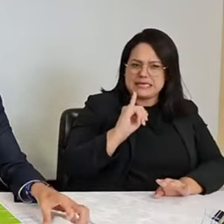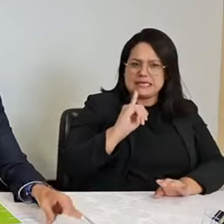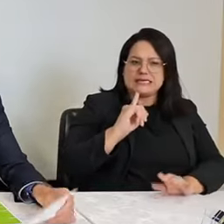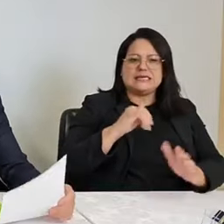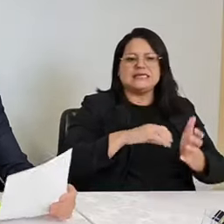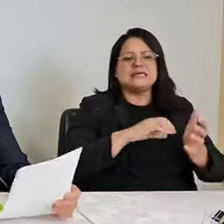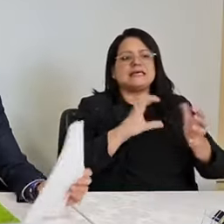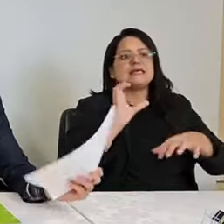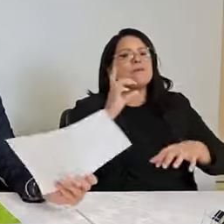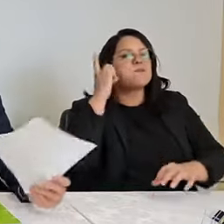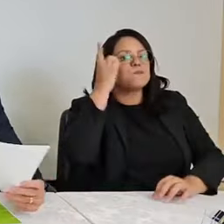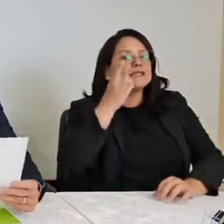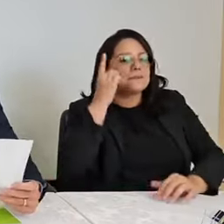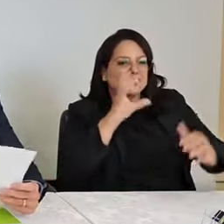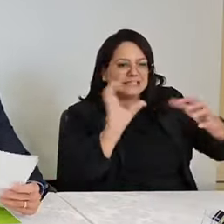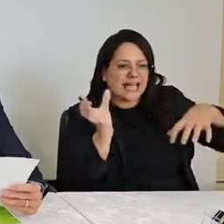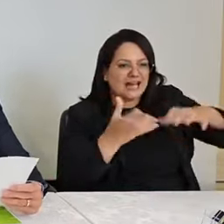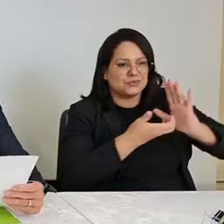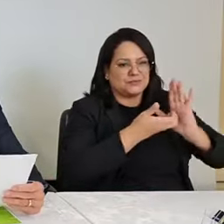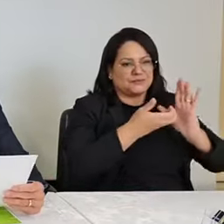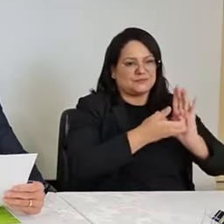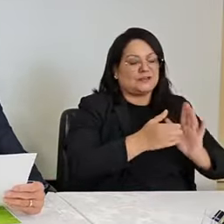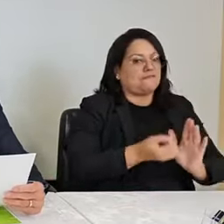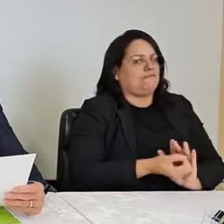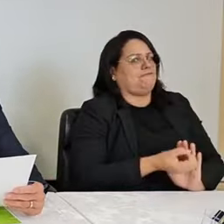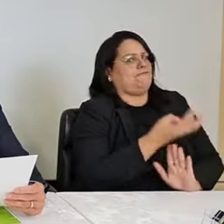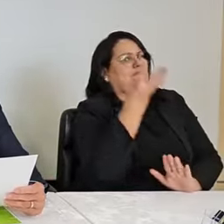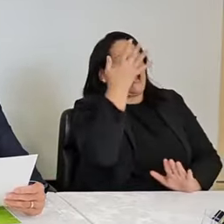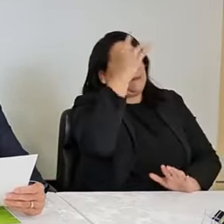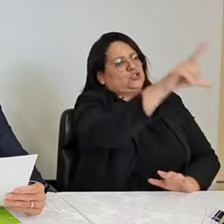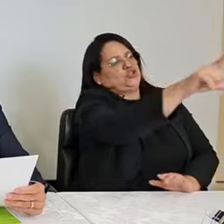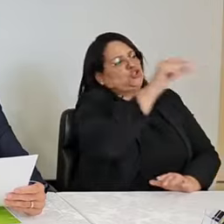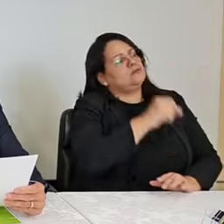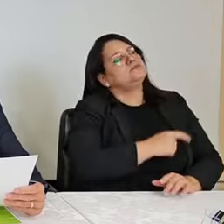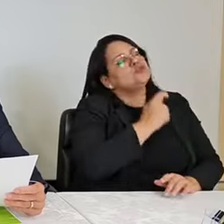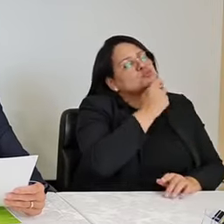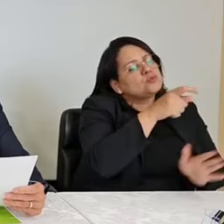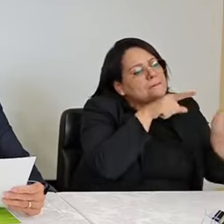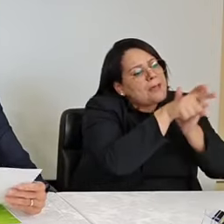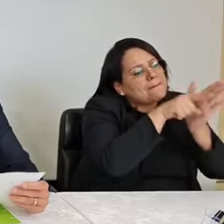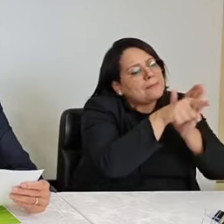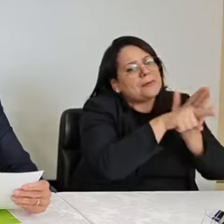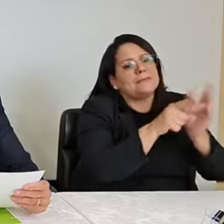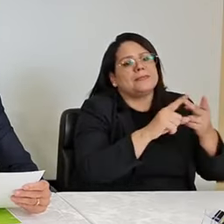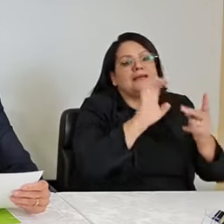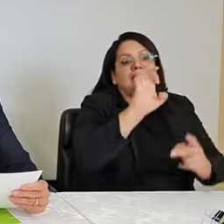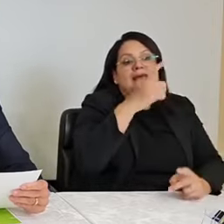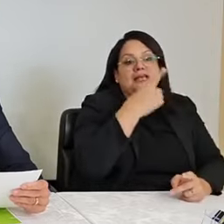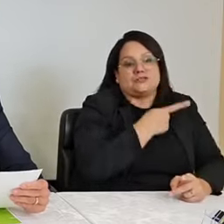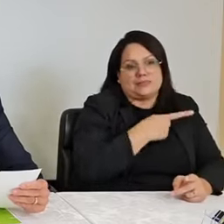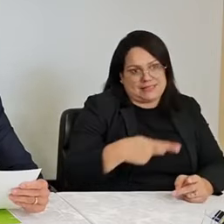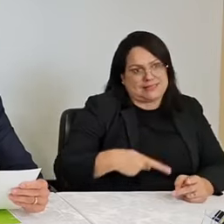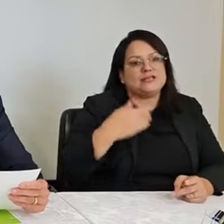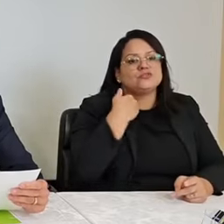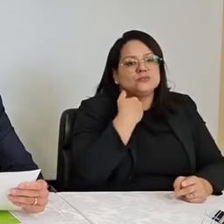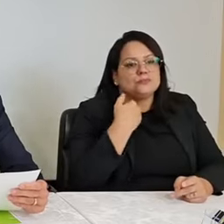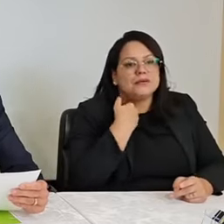Deputados. Várias pessoas foram indiciadas. Não vou citar nome aqui, mas foi indiciado aqui o ex-presidente do banco,